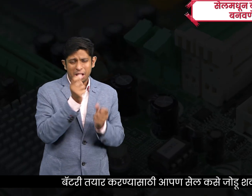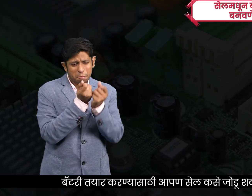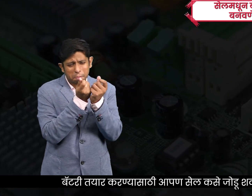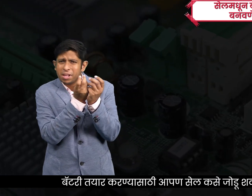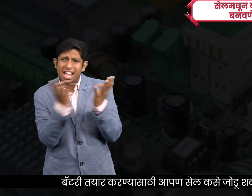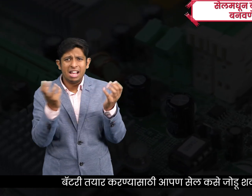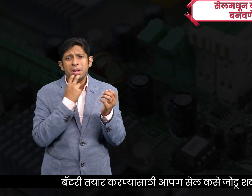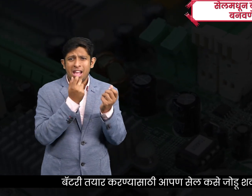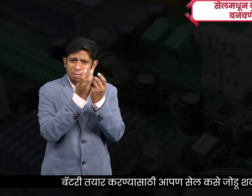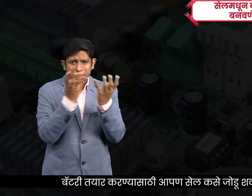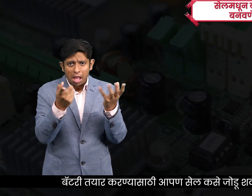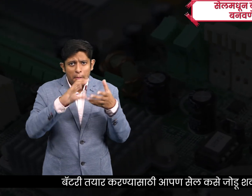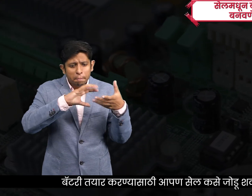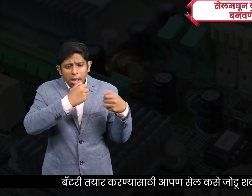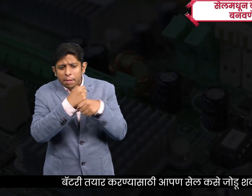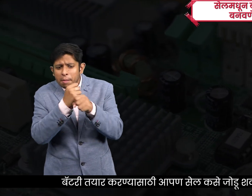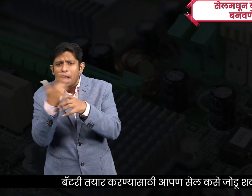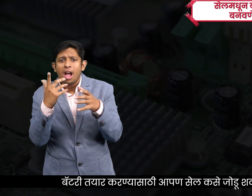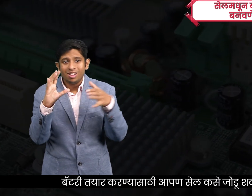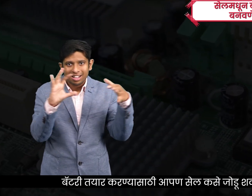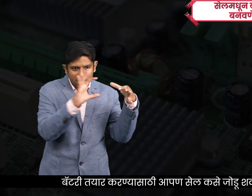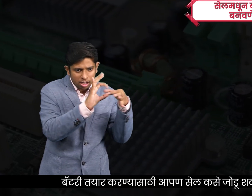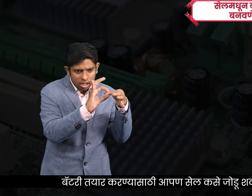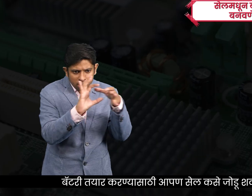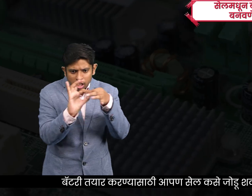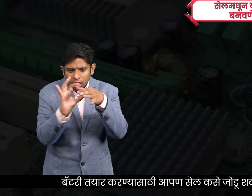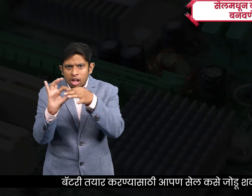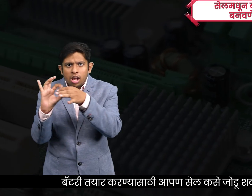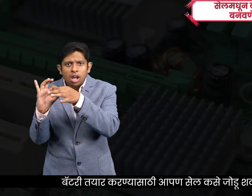बॅटरी तयार करण्यासाठी आपण सेल कसे जोडू शकतो?